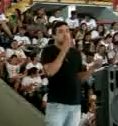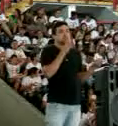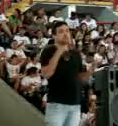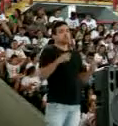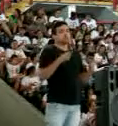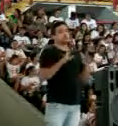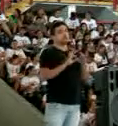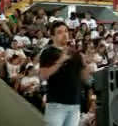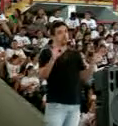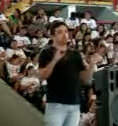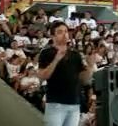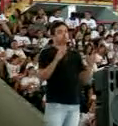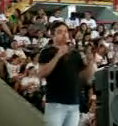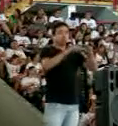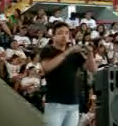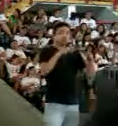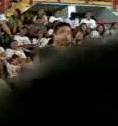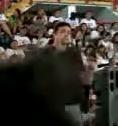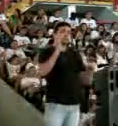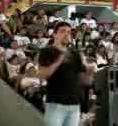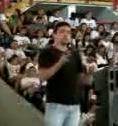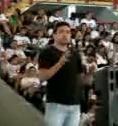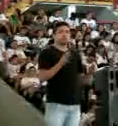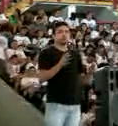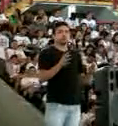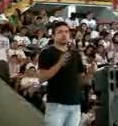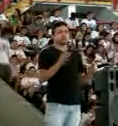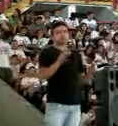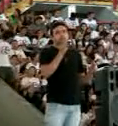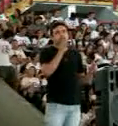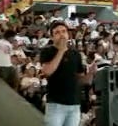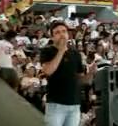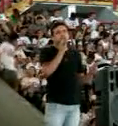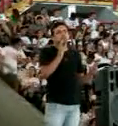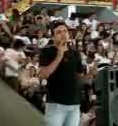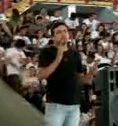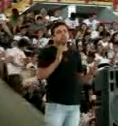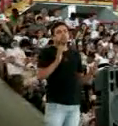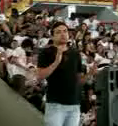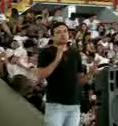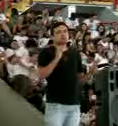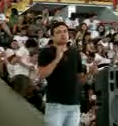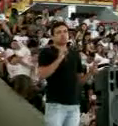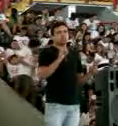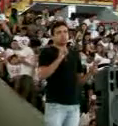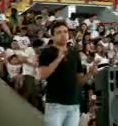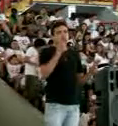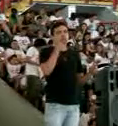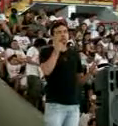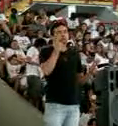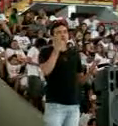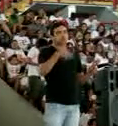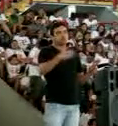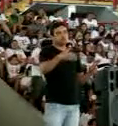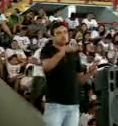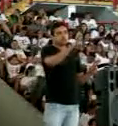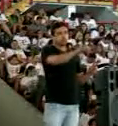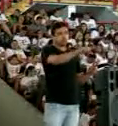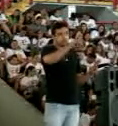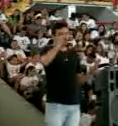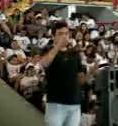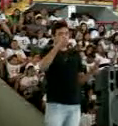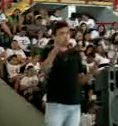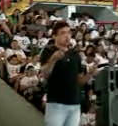ser liberal. Tanto é que quando foi se escolher a nossa